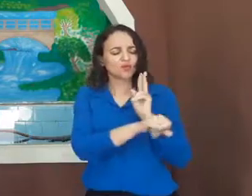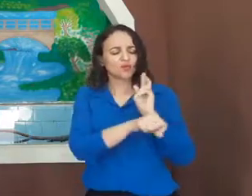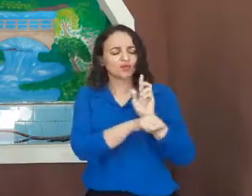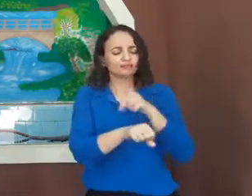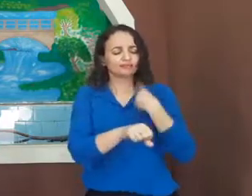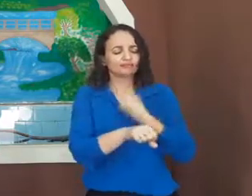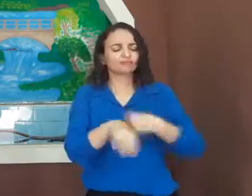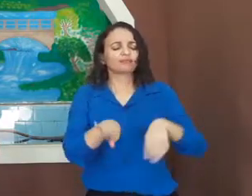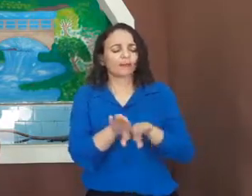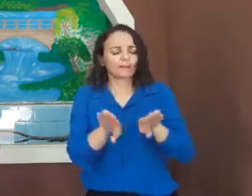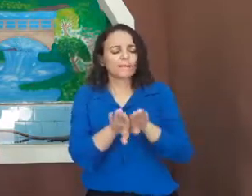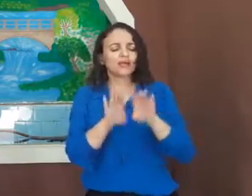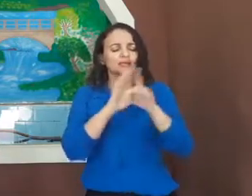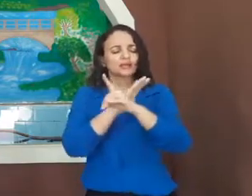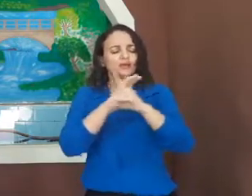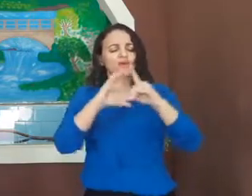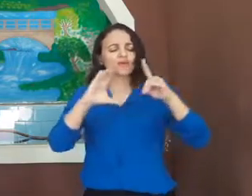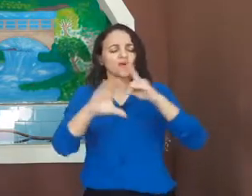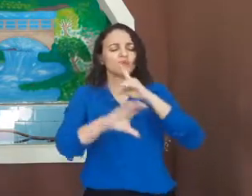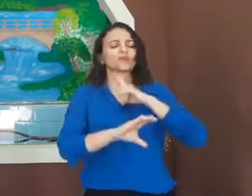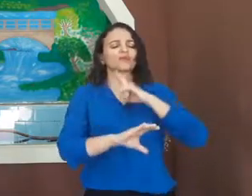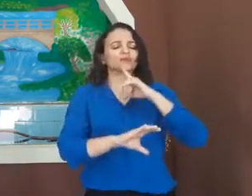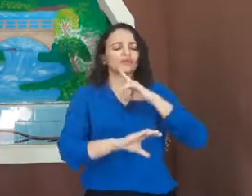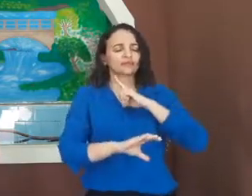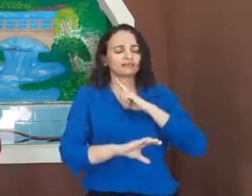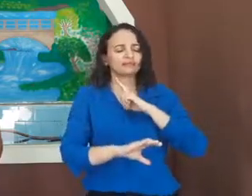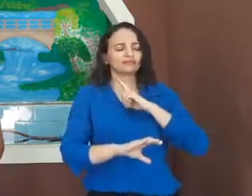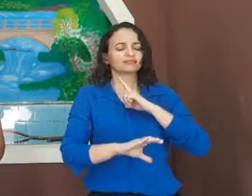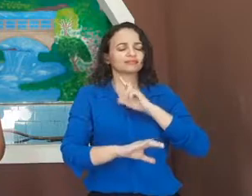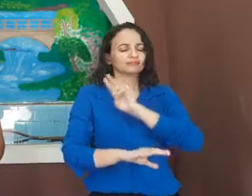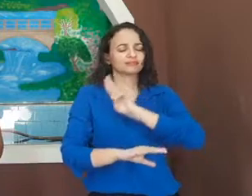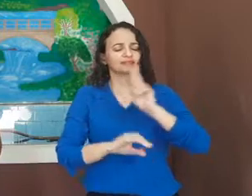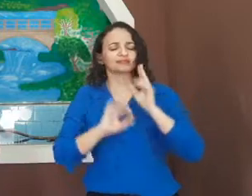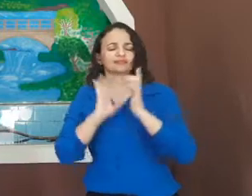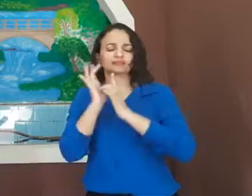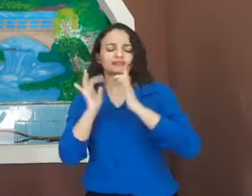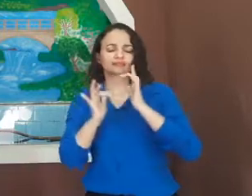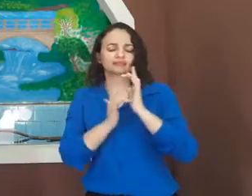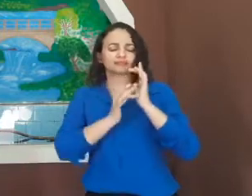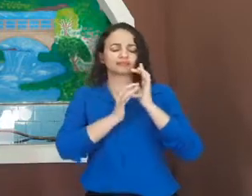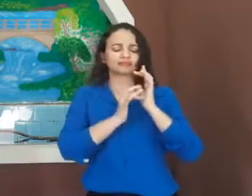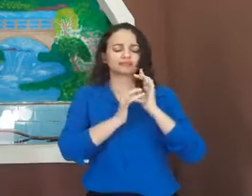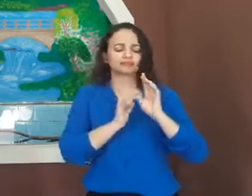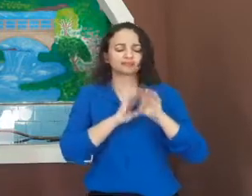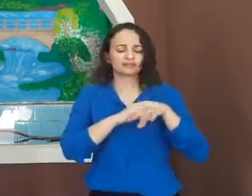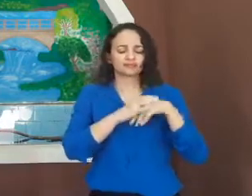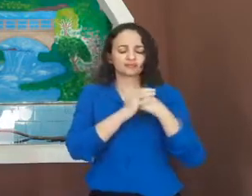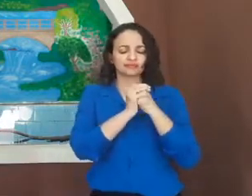palavra. Amém, Jesus. E eu te agradeço por tudo, em nome de Jesus. Amém. Amém.